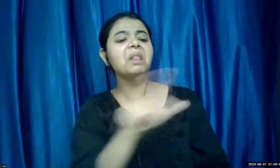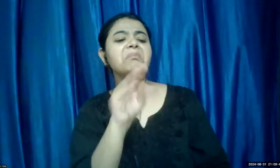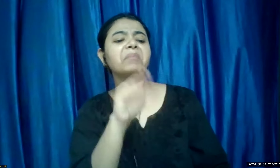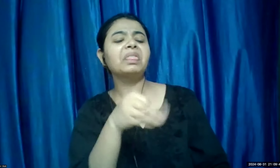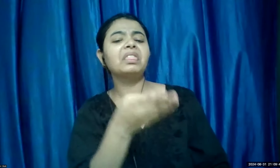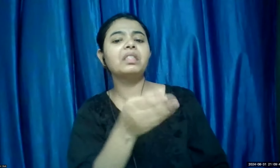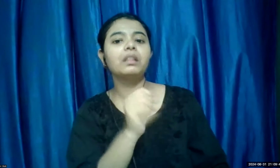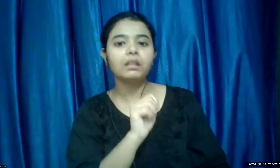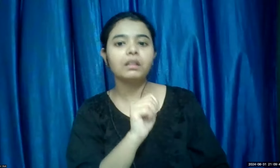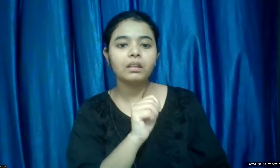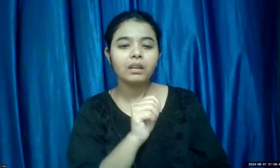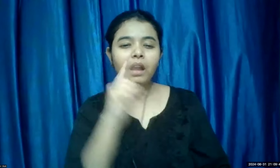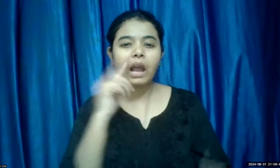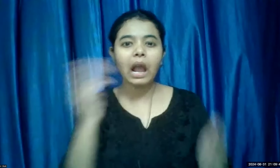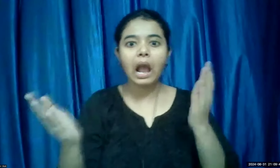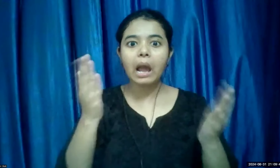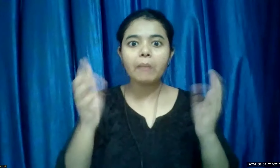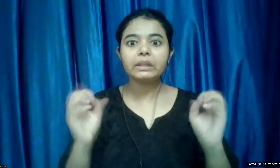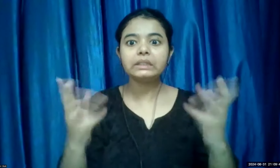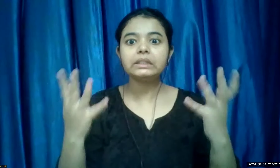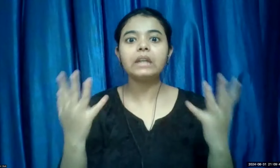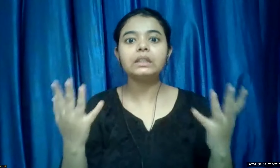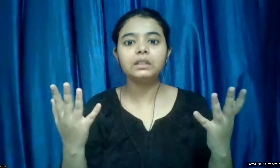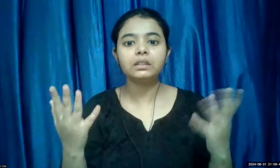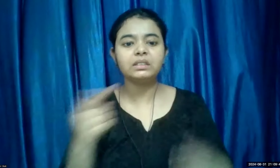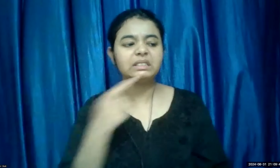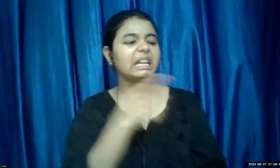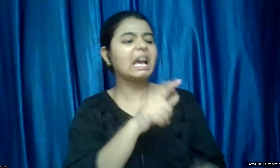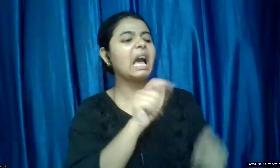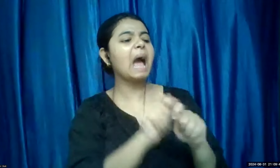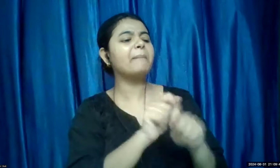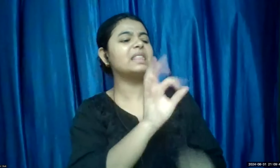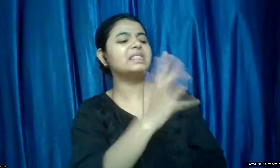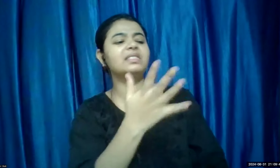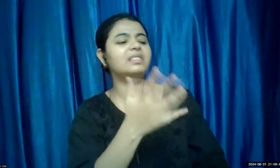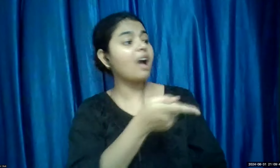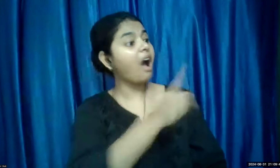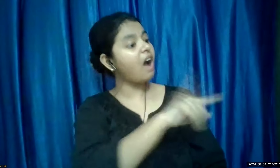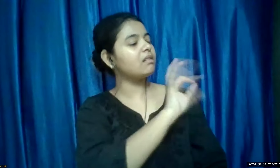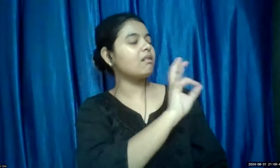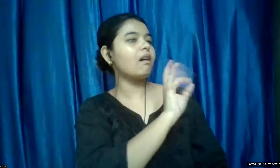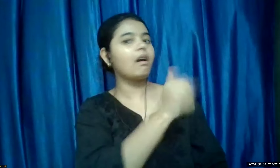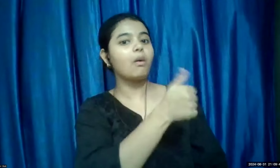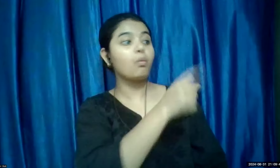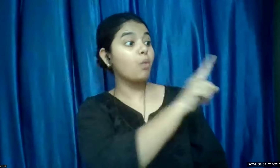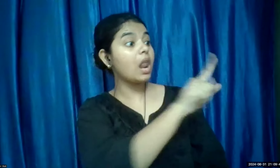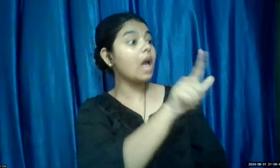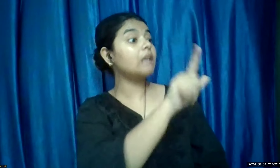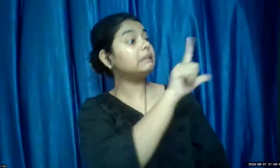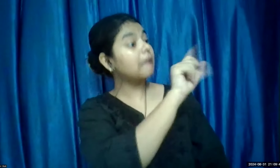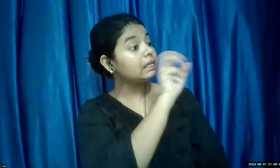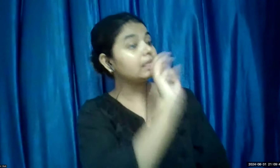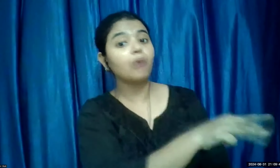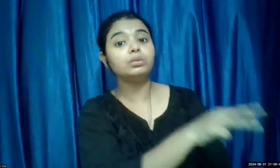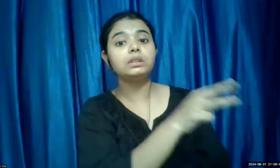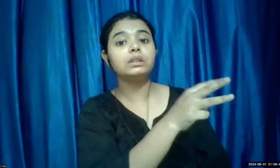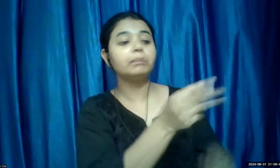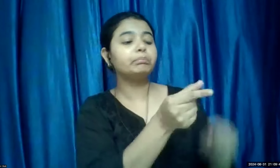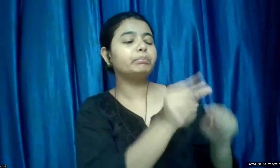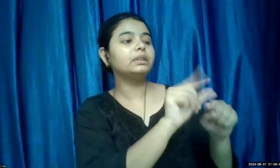तुम देखो तुम ढंग से मेहनत नहीं कर रहे हो, अगर तुमने भी अच्छे से मेहनत की होती तुम भी 1,10,000 रुपये का सामान बेचते, ना कि